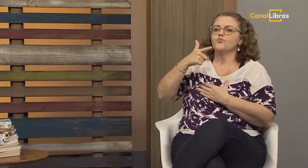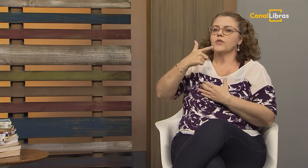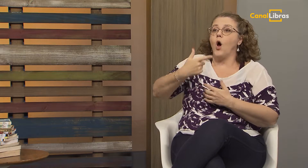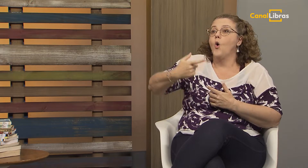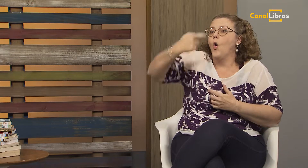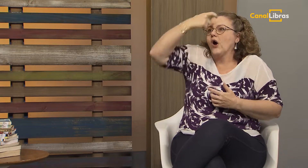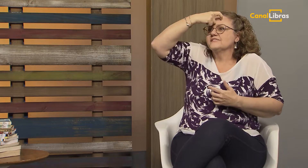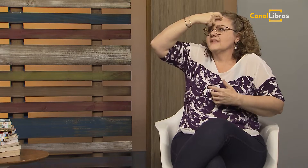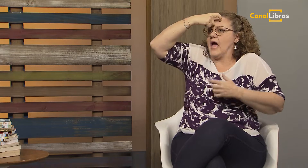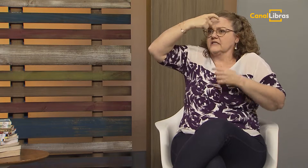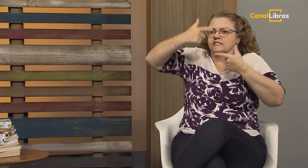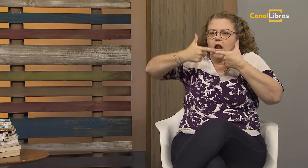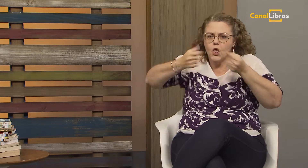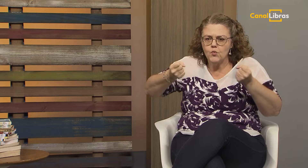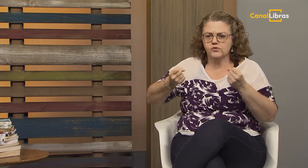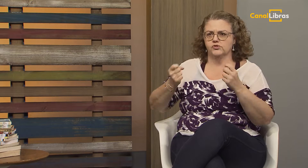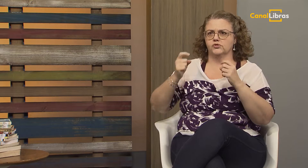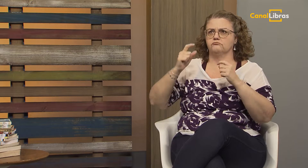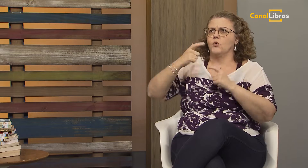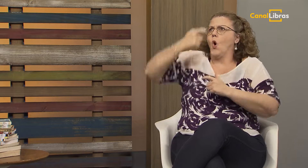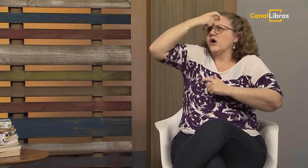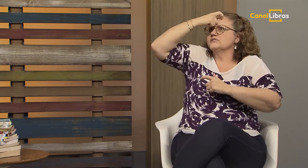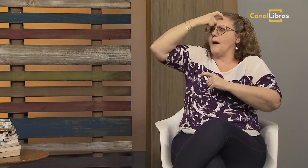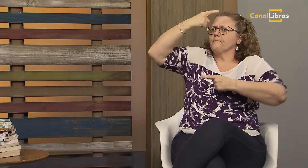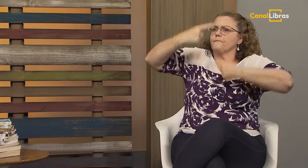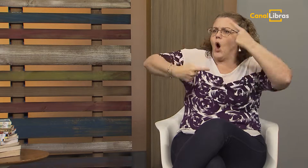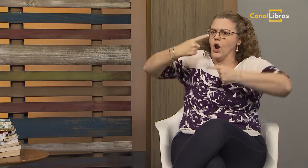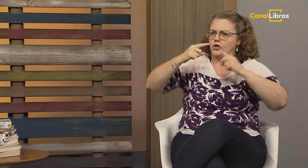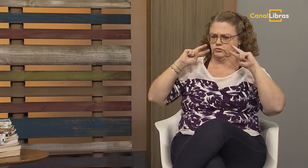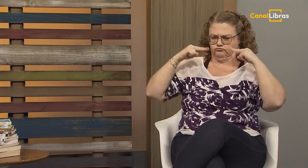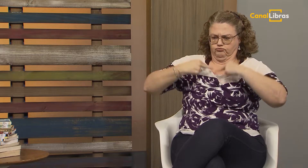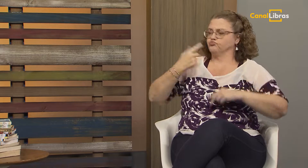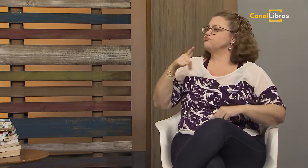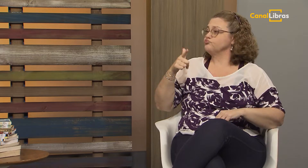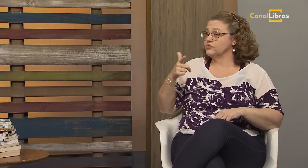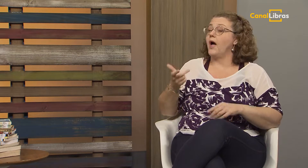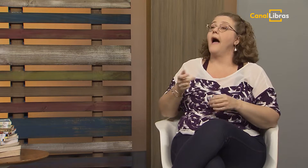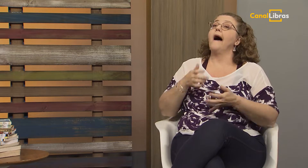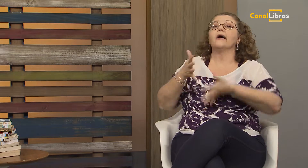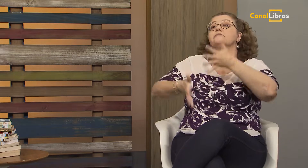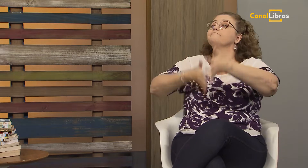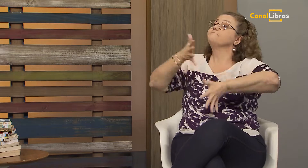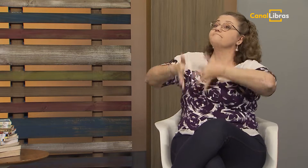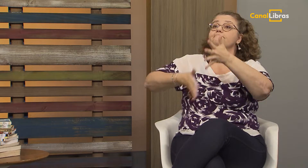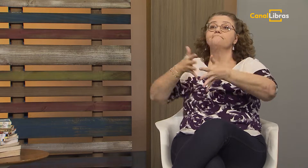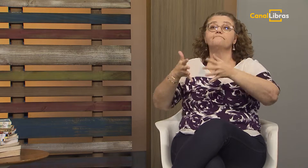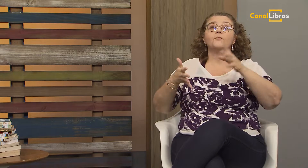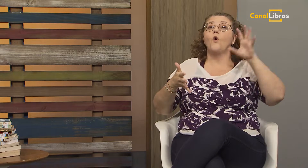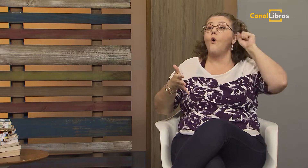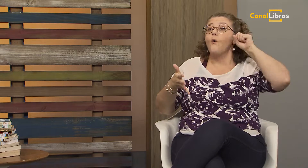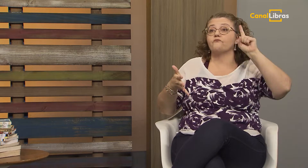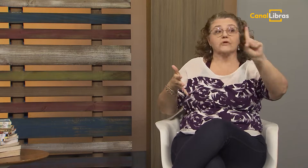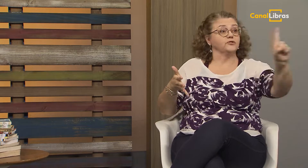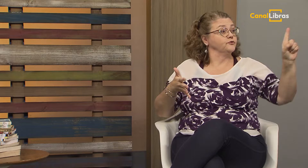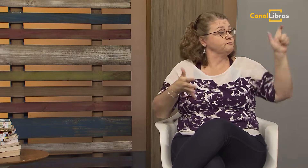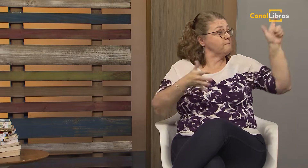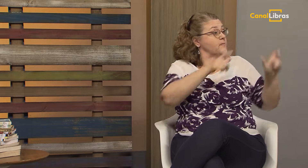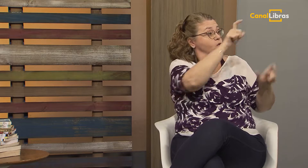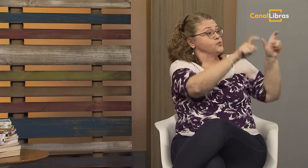e política e de identidade. E os surdos tornavam-se vulneráveis a essas pressões da parte dos ouvintes